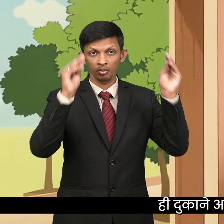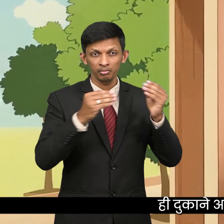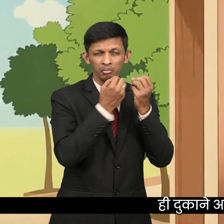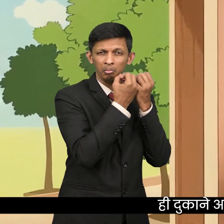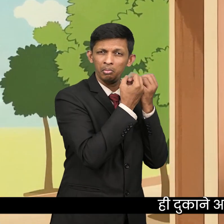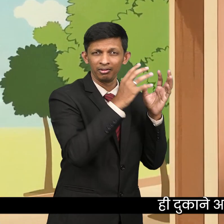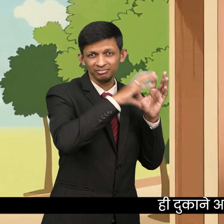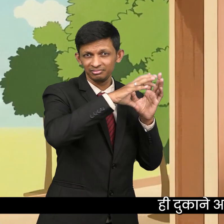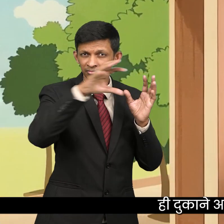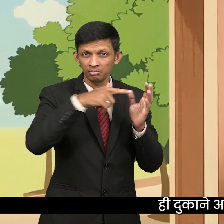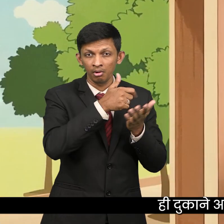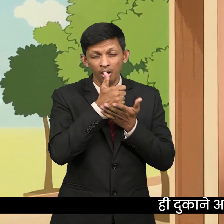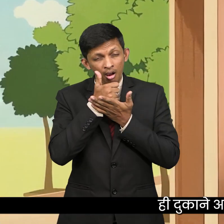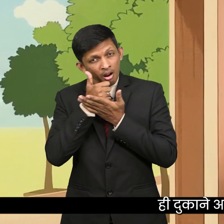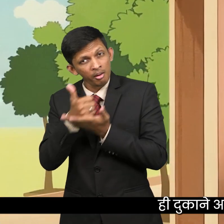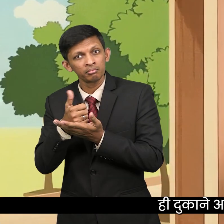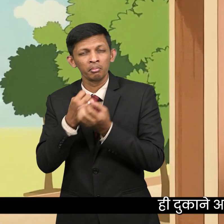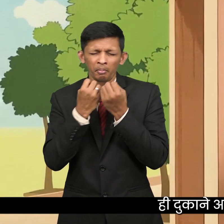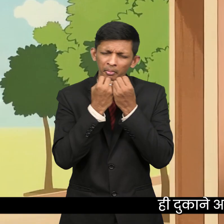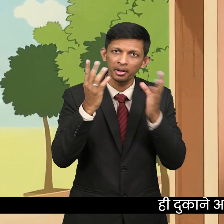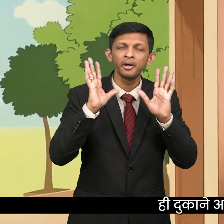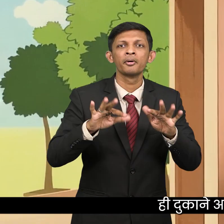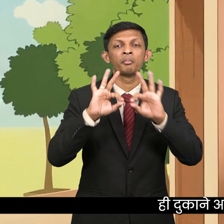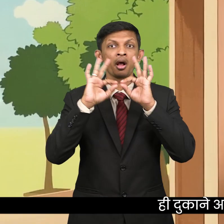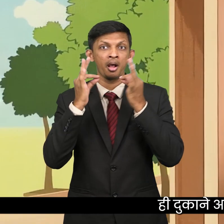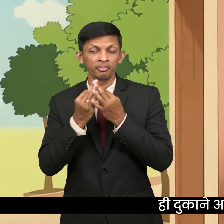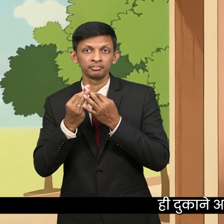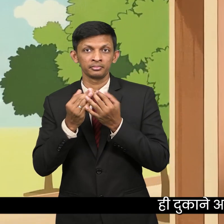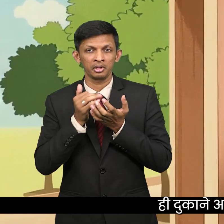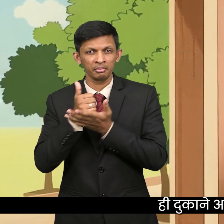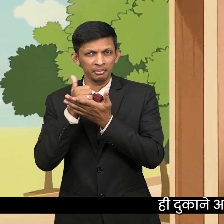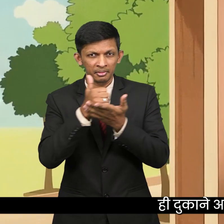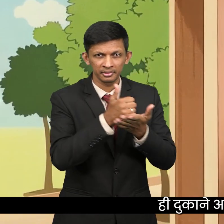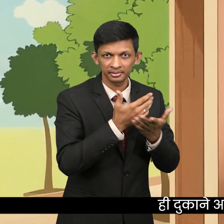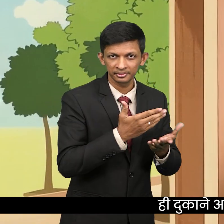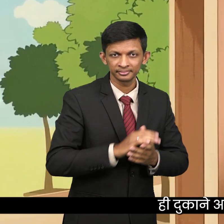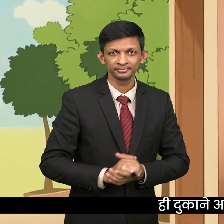ही दुकाने अनेक कुटुंबांना मदत करतात.